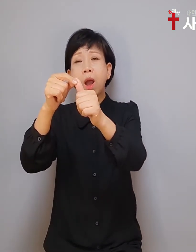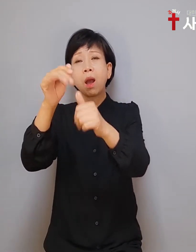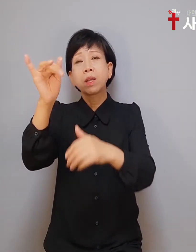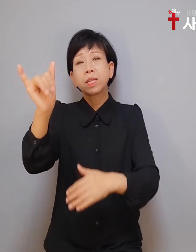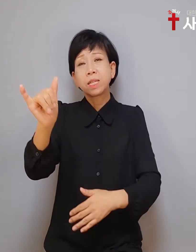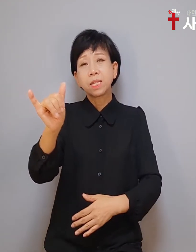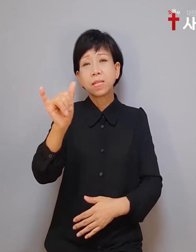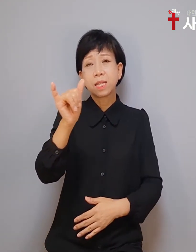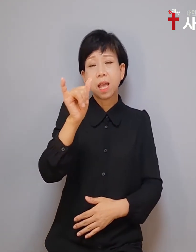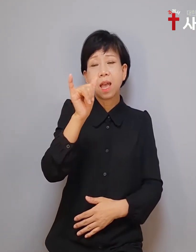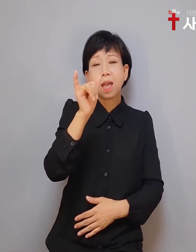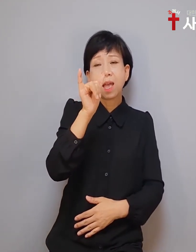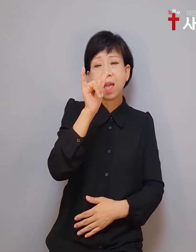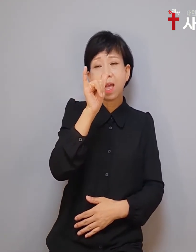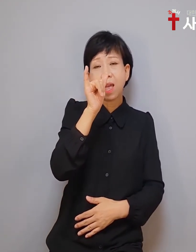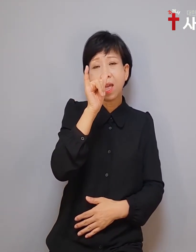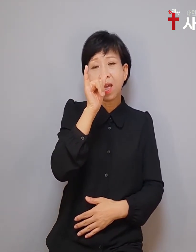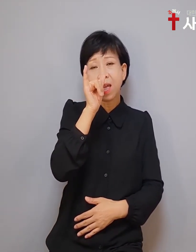구원이